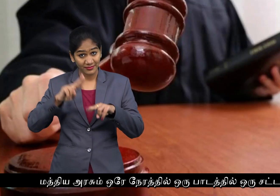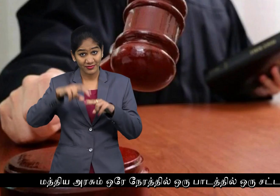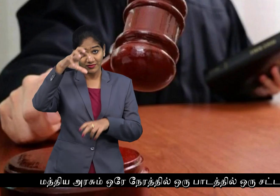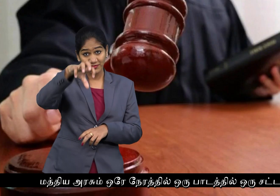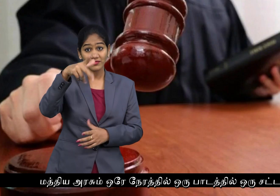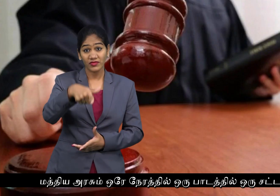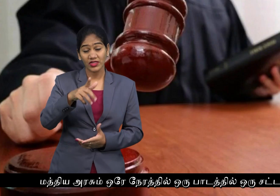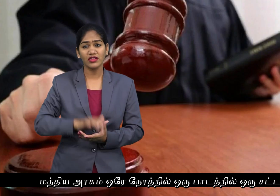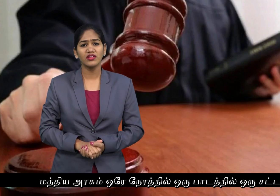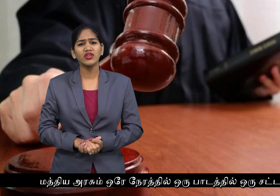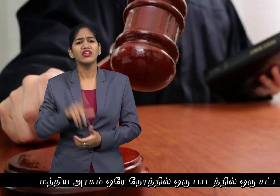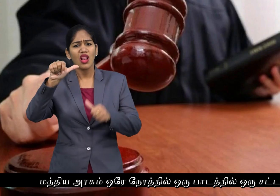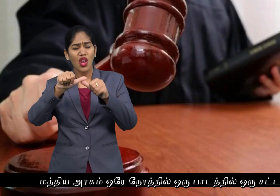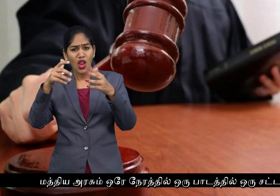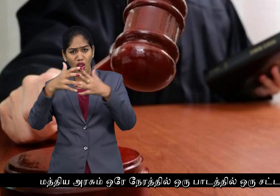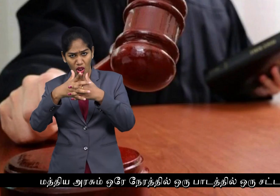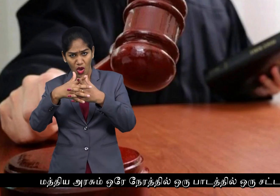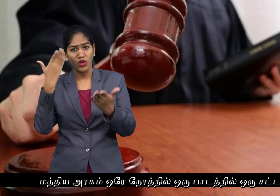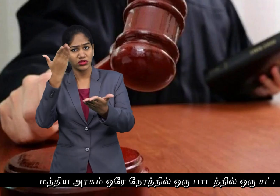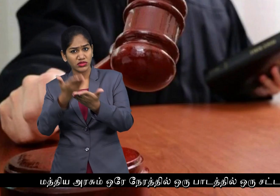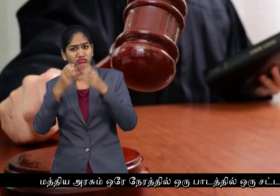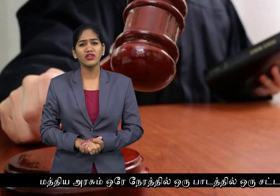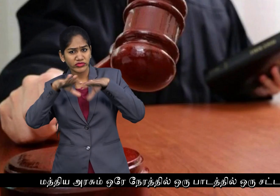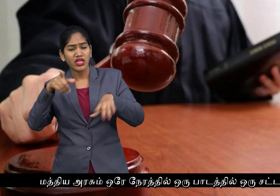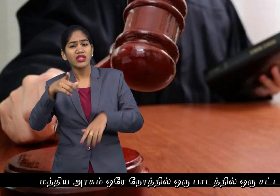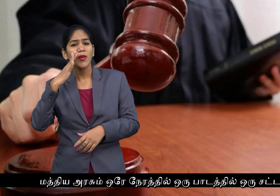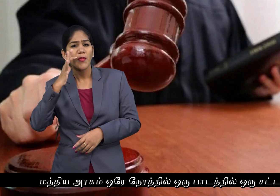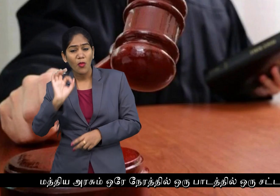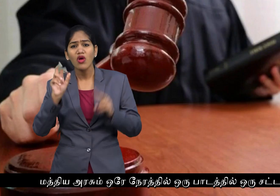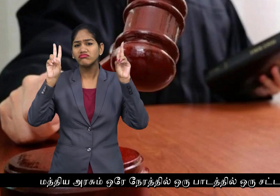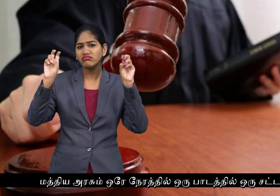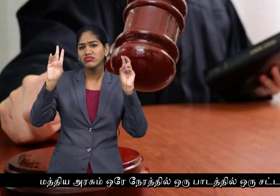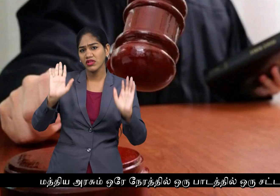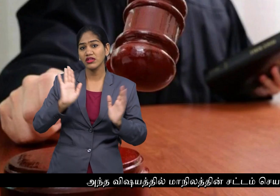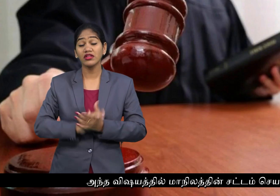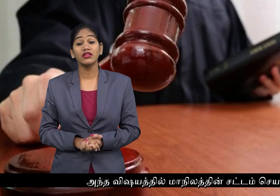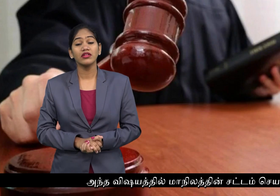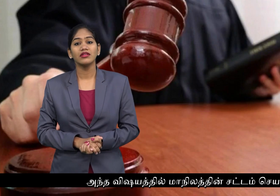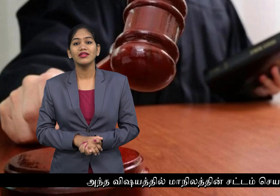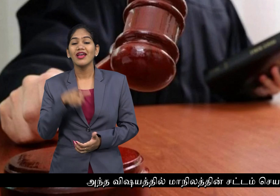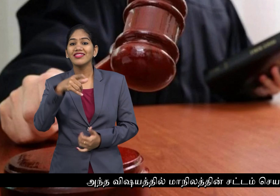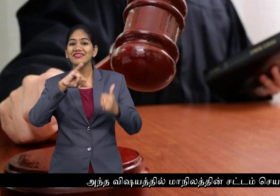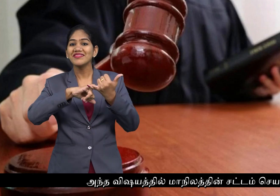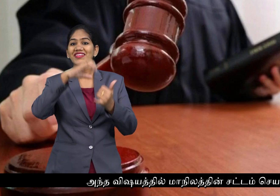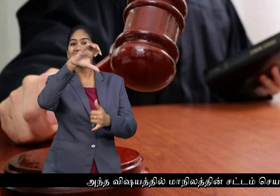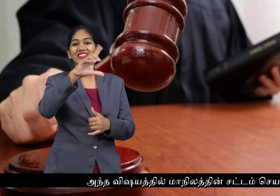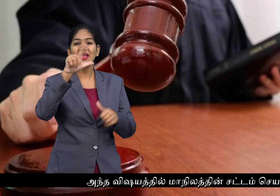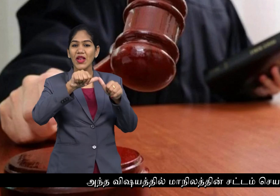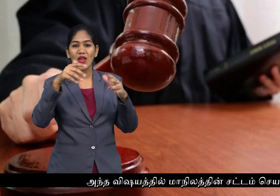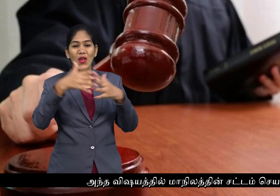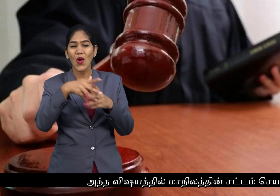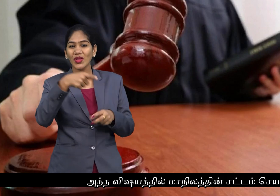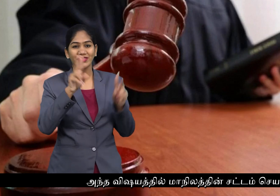மத்திய அரசும் ஒரே நேரத்தில் ஒரு பாடத்தில் ஒரு சட்டத்தை இயற்றினால் அந்த விஷயத்தில்